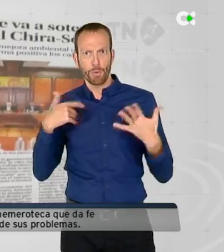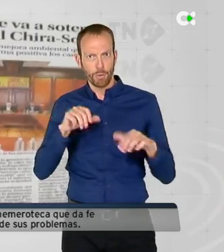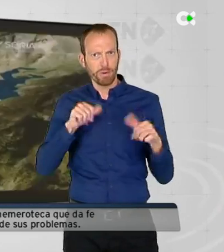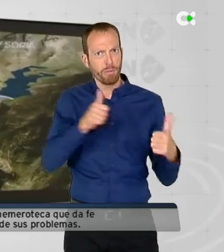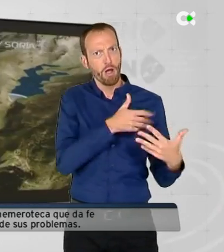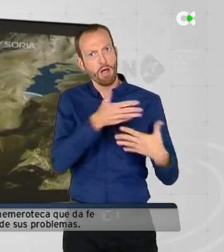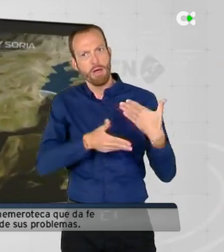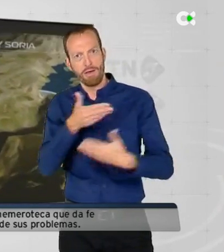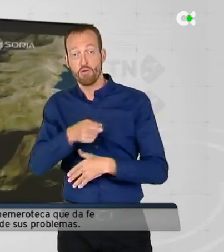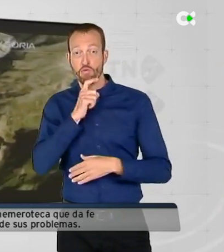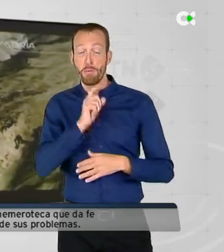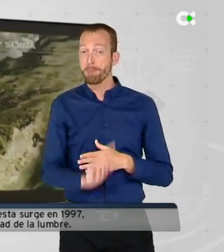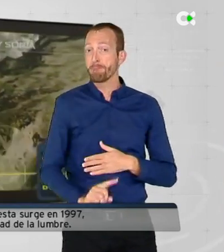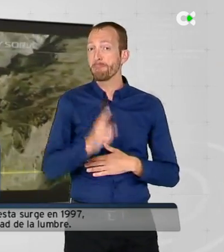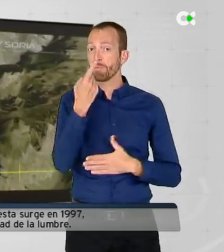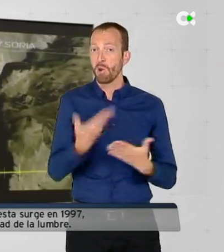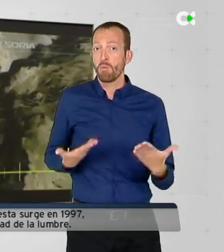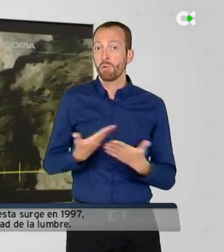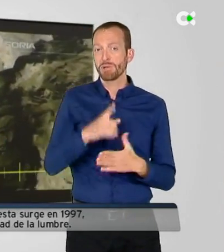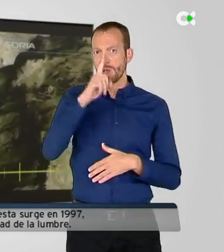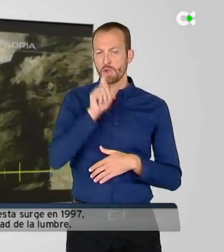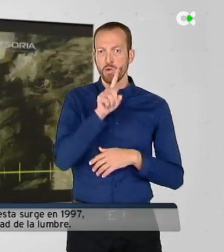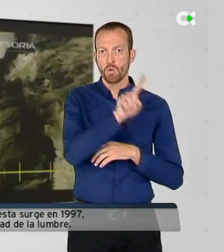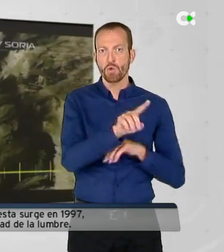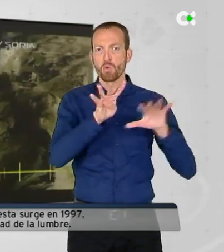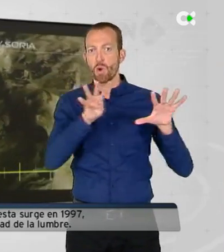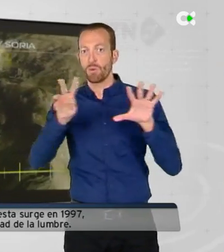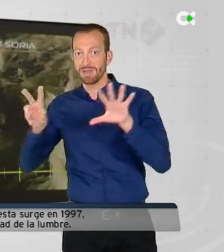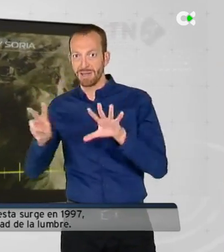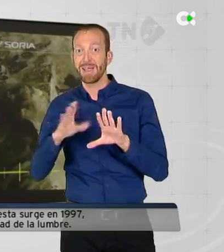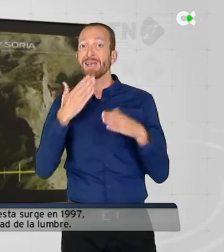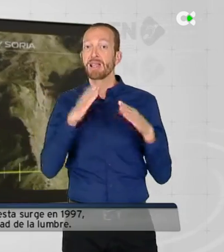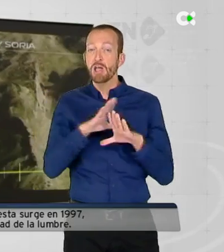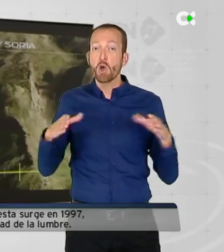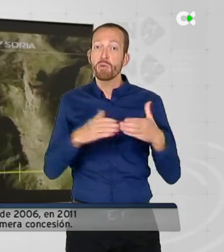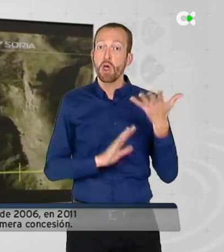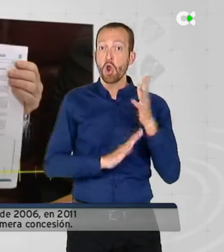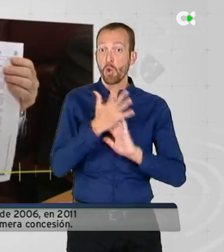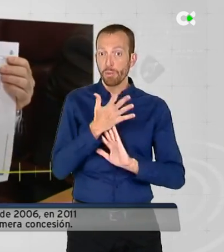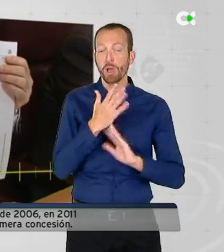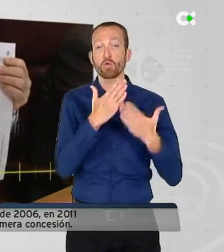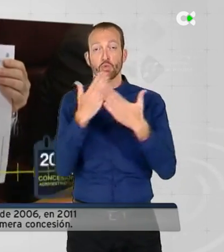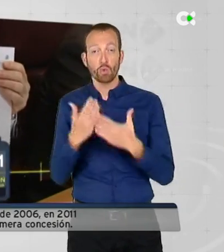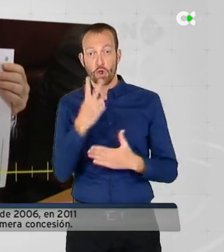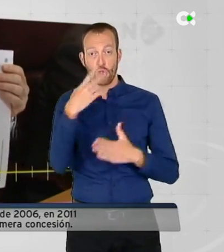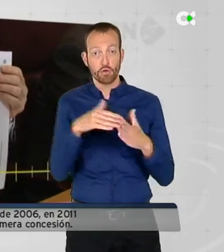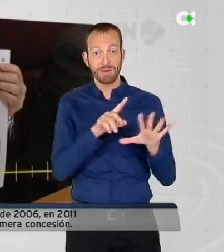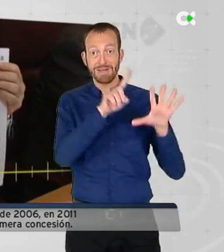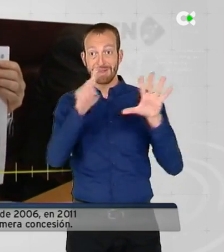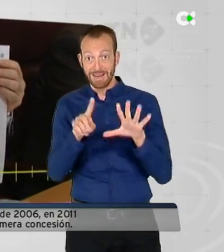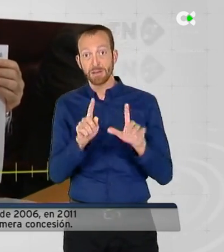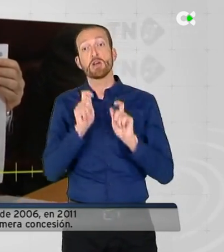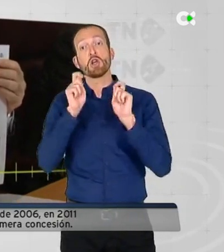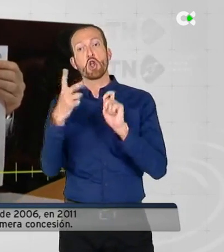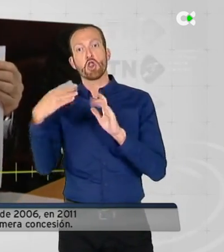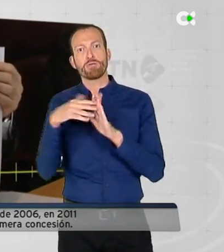problemas. La primera propuesta surge en 1997 con la Comunidad de la Lumbre. Tras un estudio de 2006, en 2011 se otorga